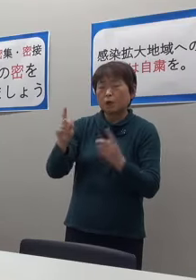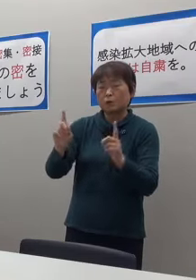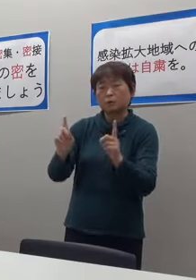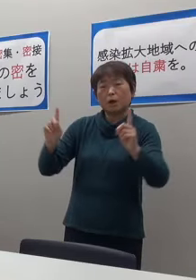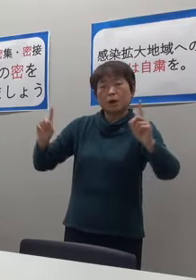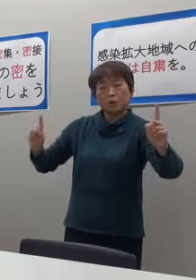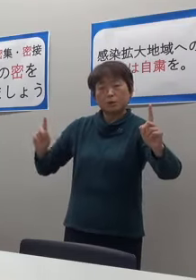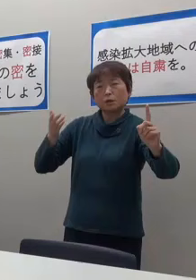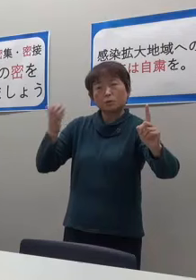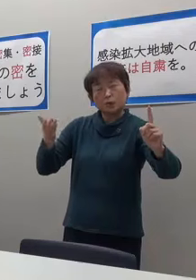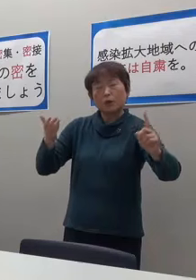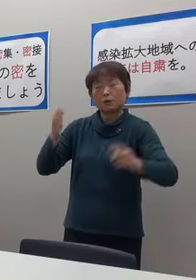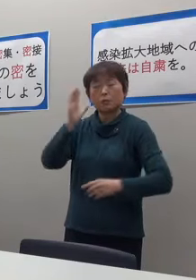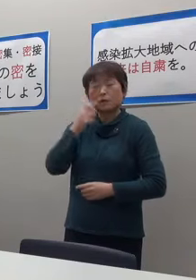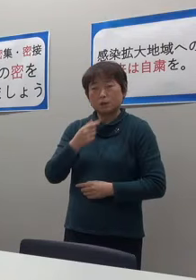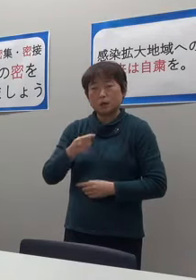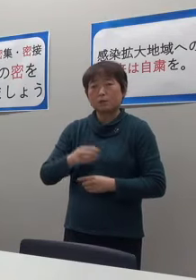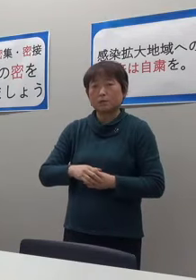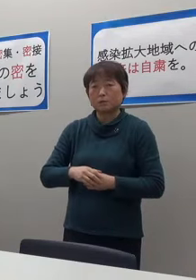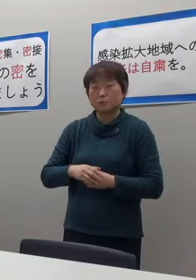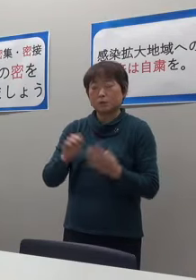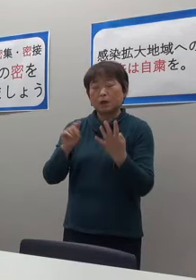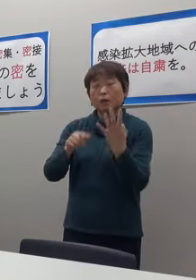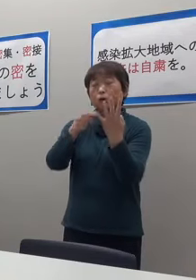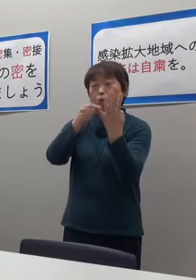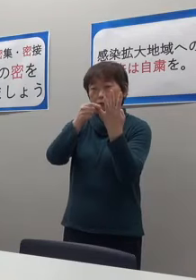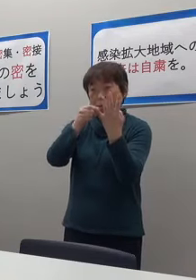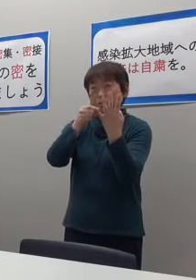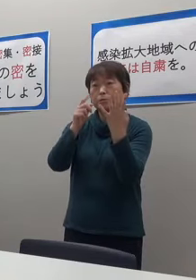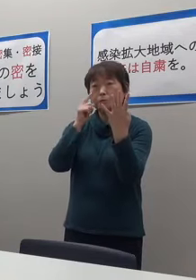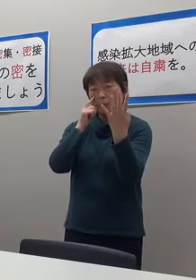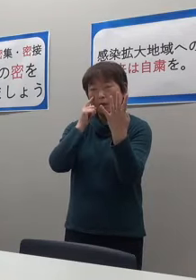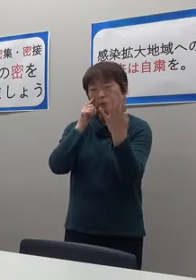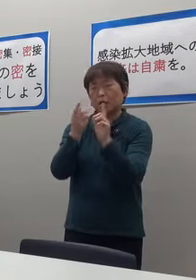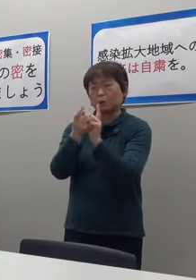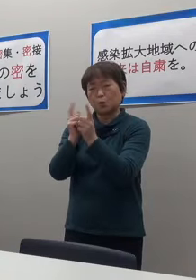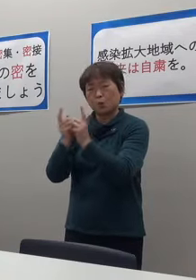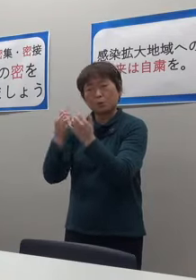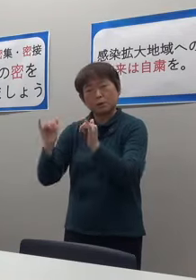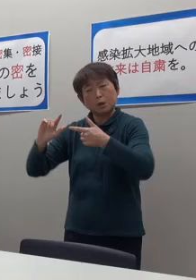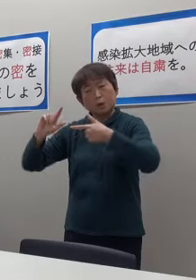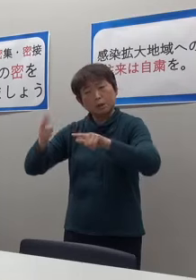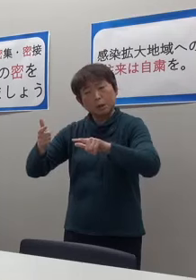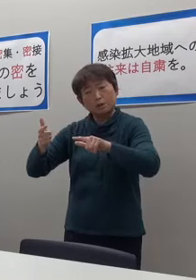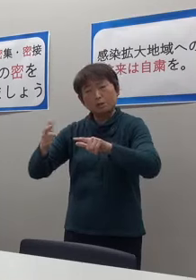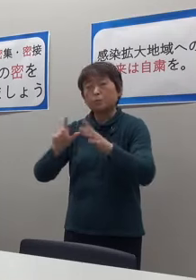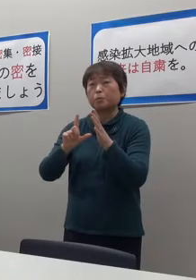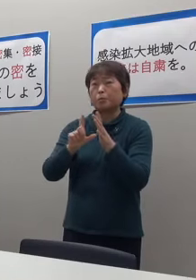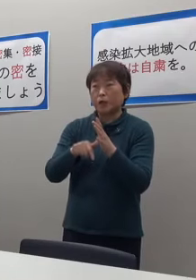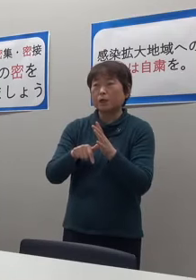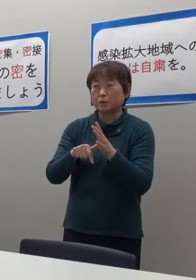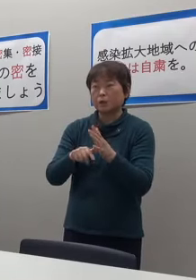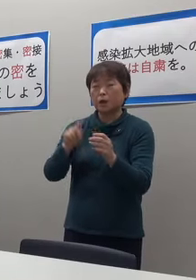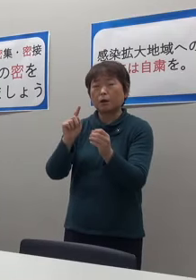触者ではないということであれば、 はい、 違う感染経路も考え、あの感染者あるのかということと、あとは工